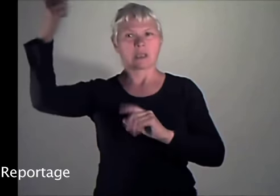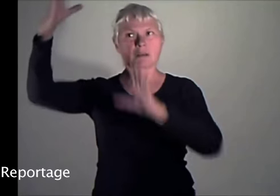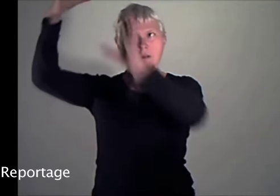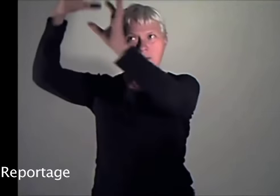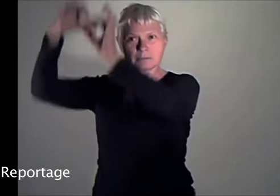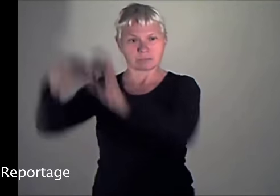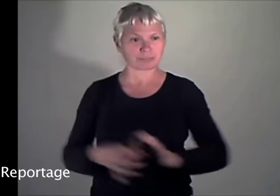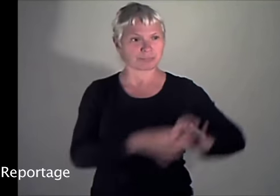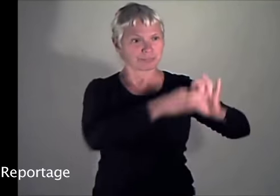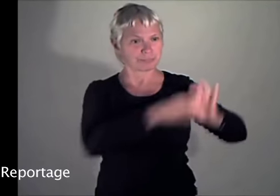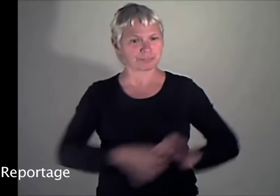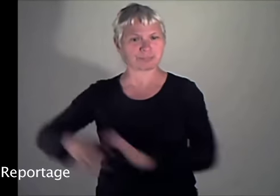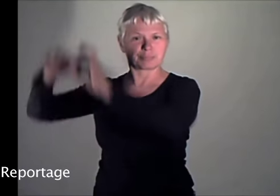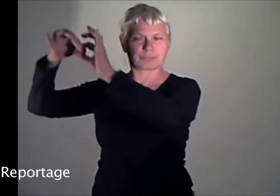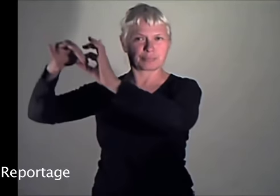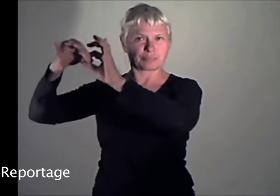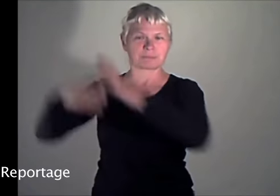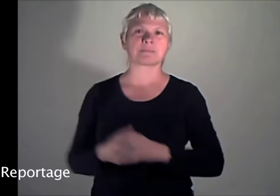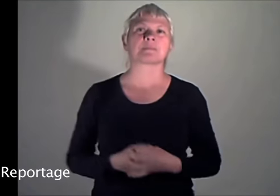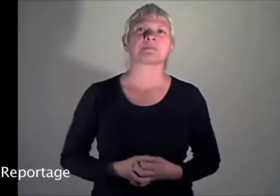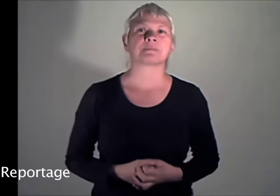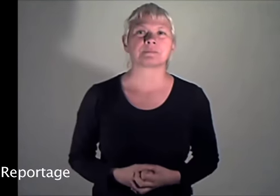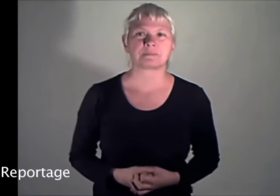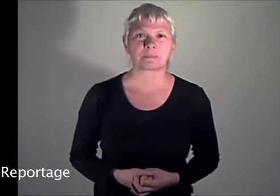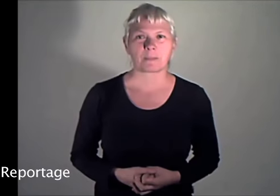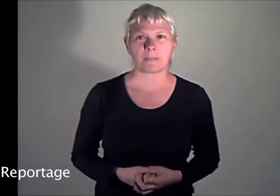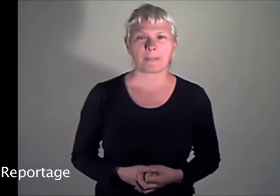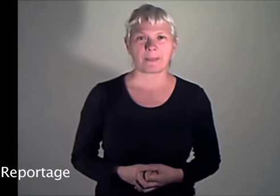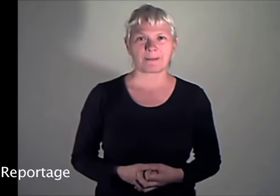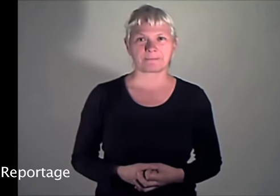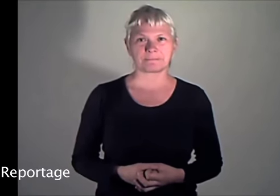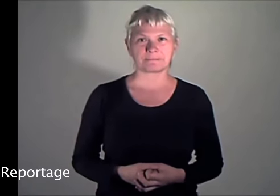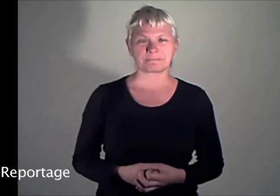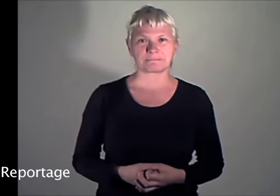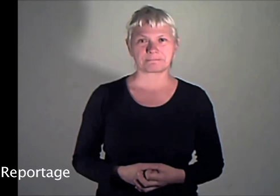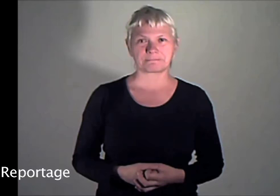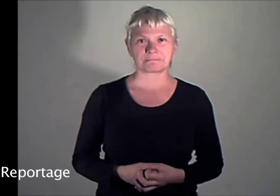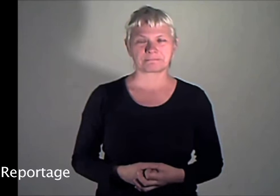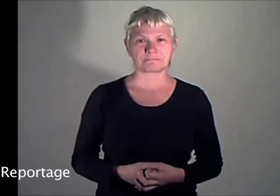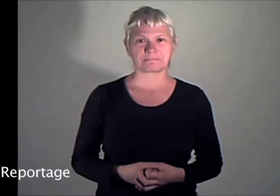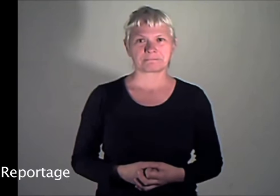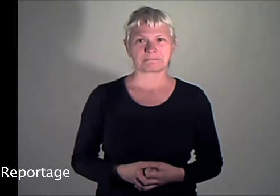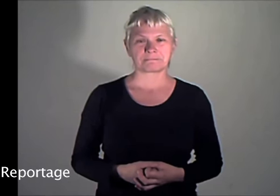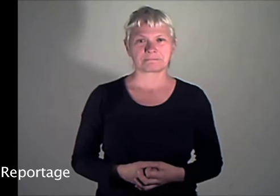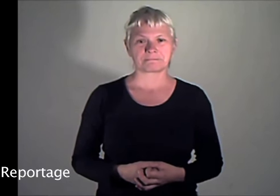Ensemble des moyens d'expression d'une communauté correspondant à un mode de